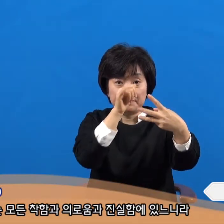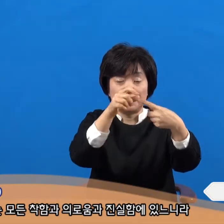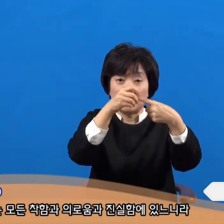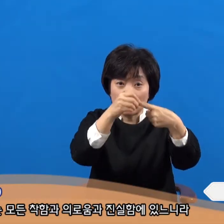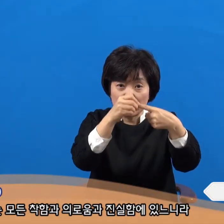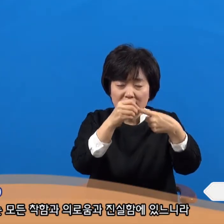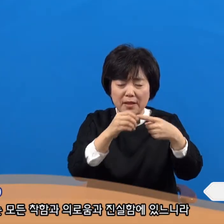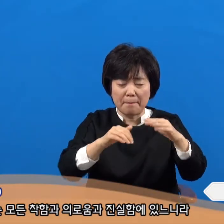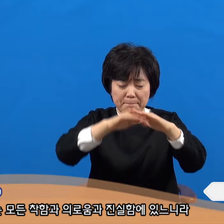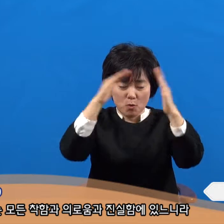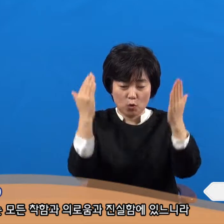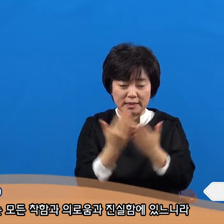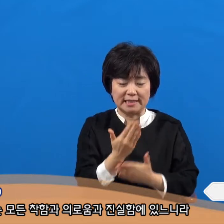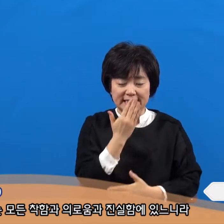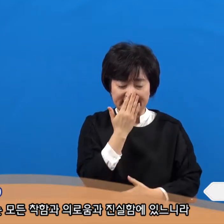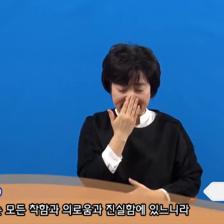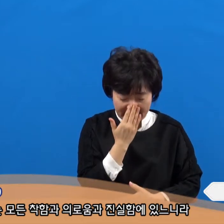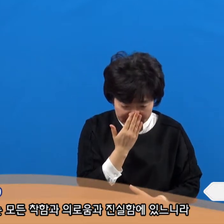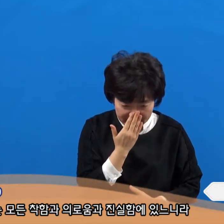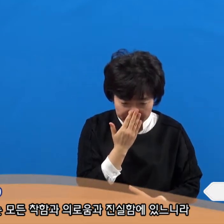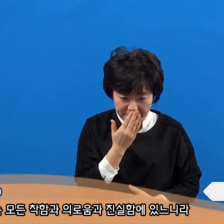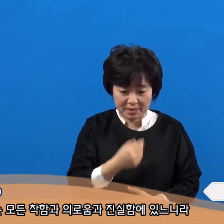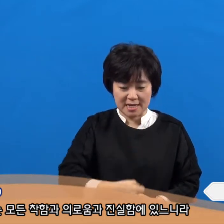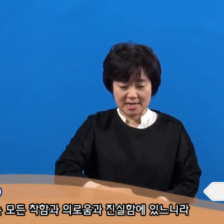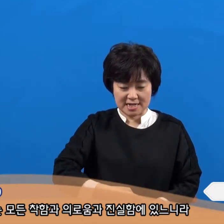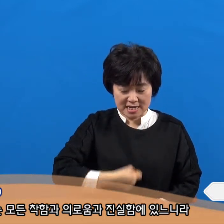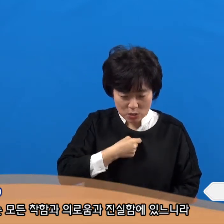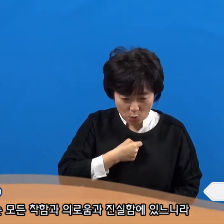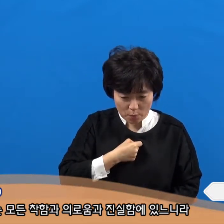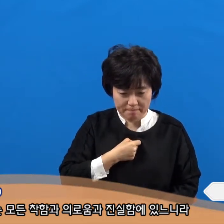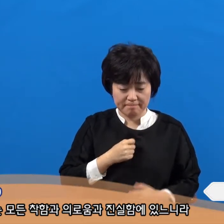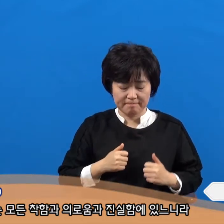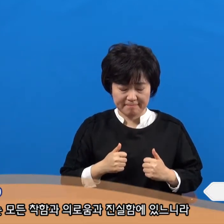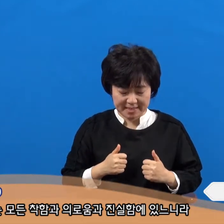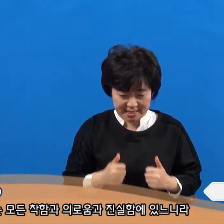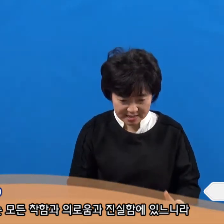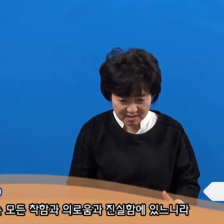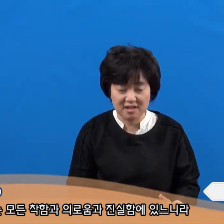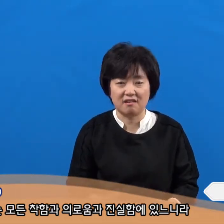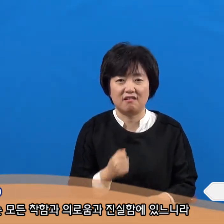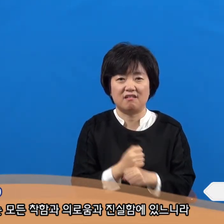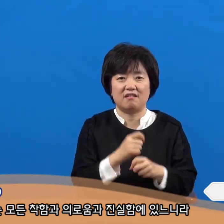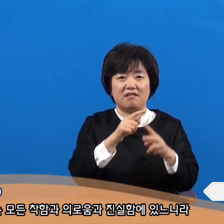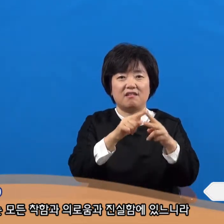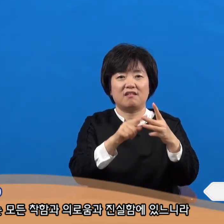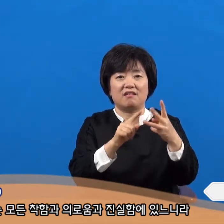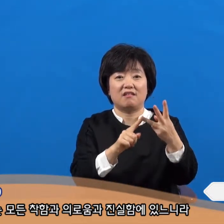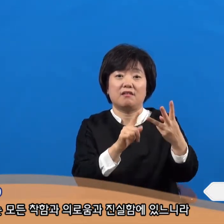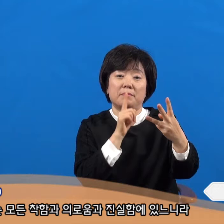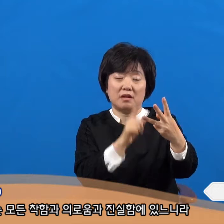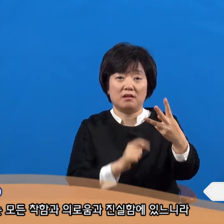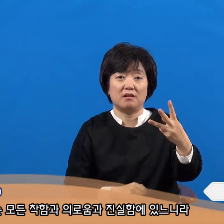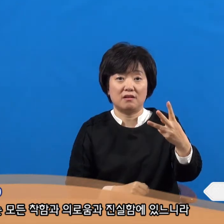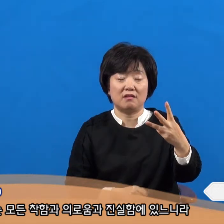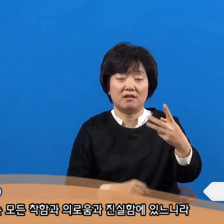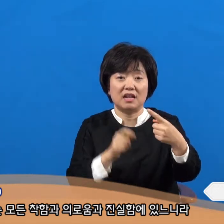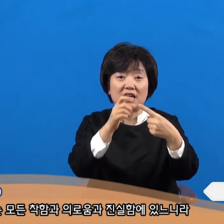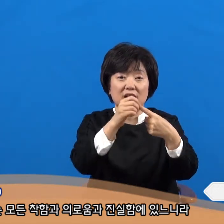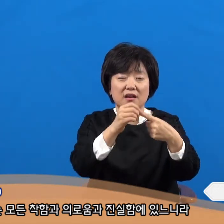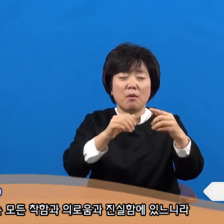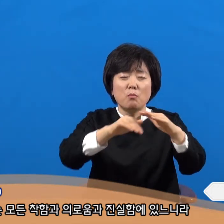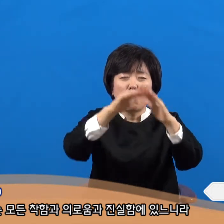모든 착함과 의로움과 진실함에 있느니라. 세 가지를